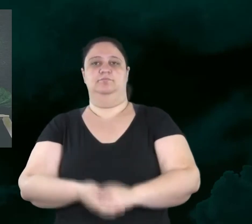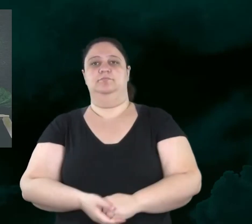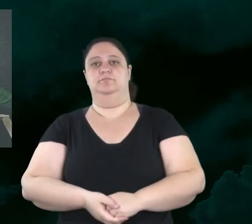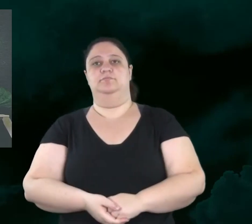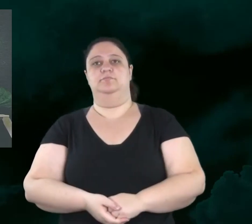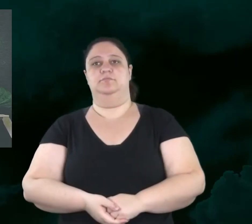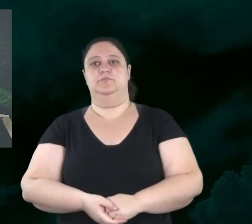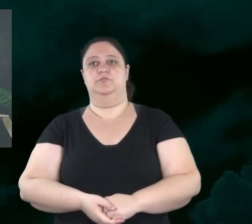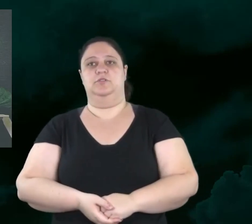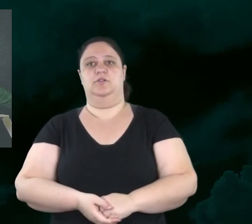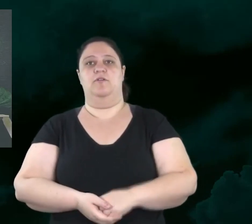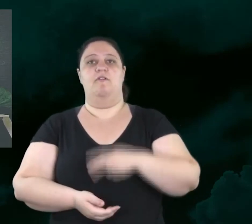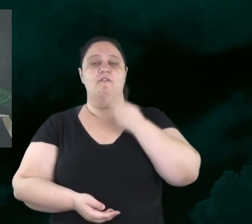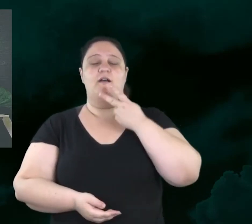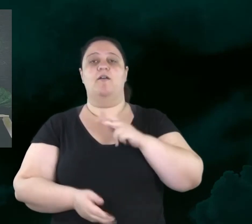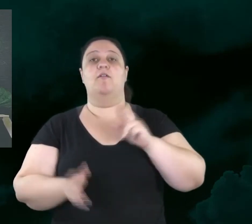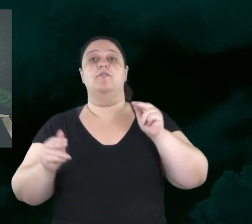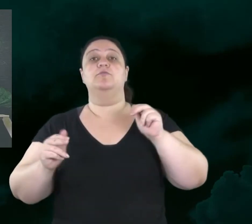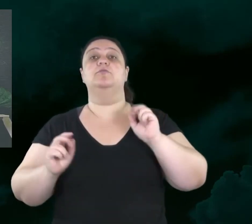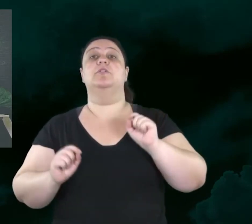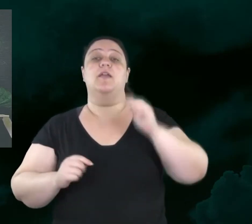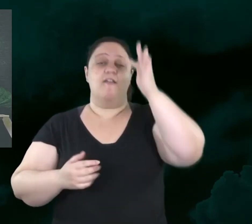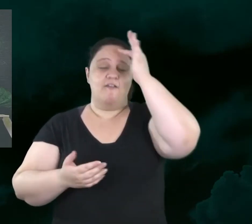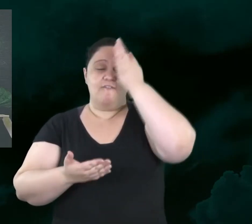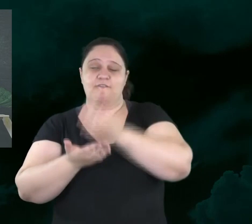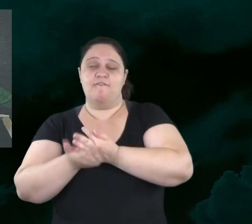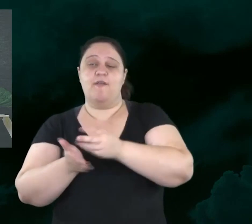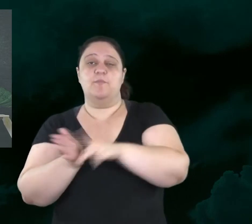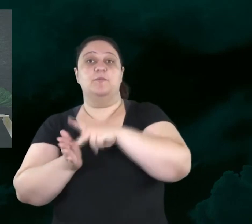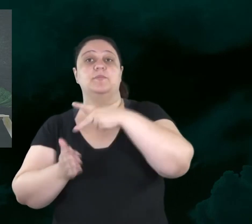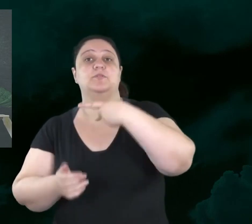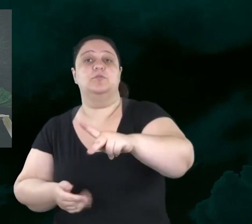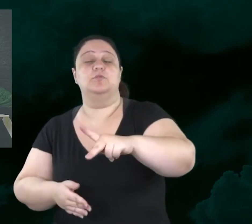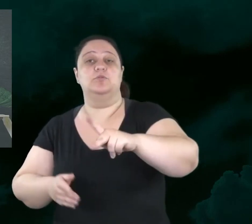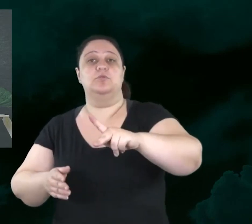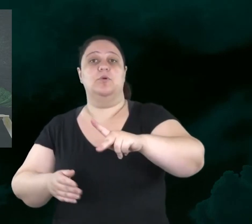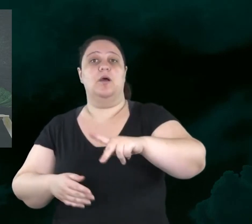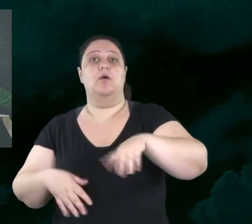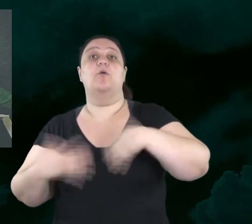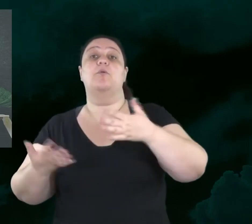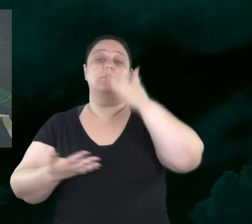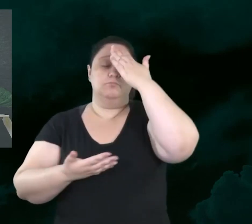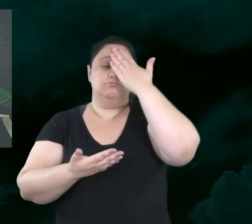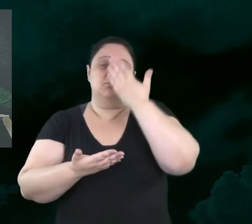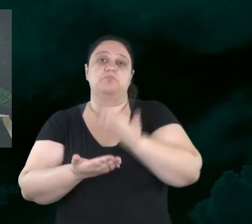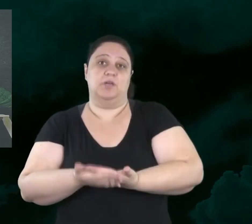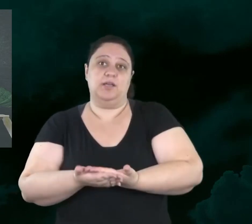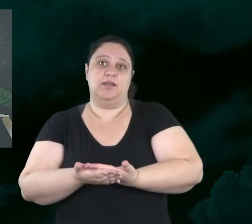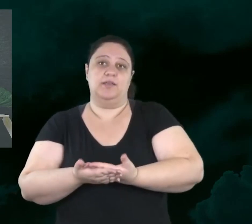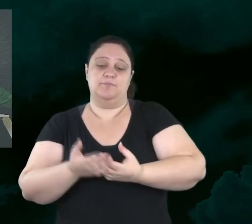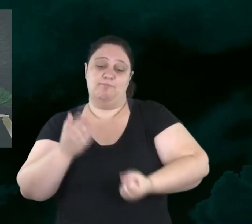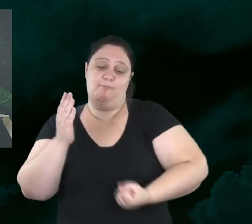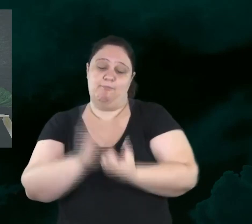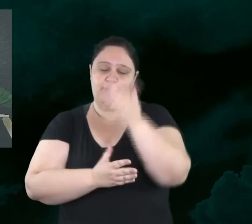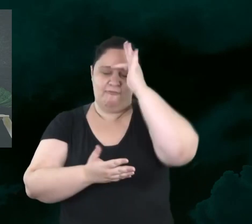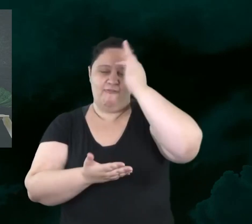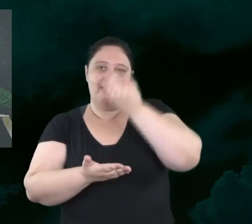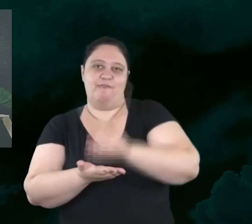à sua fé subjetiva, ao fato de você crer. Toda vez que você crê,